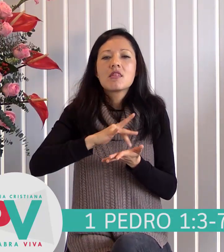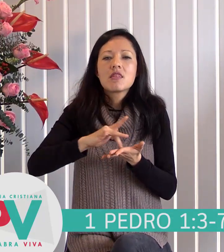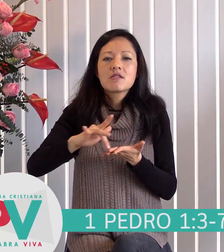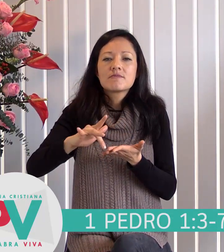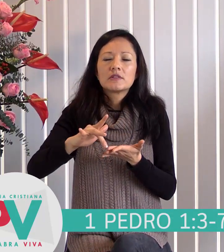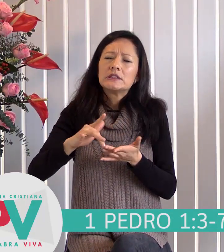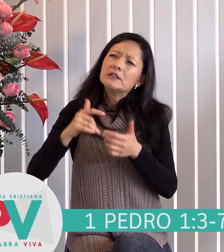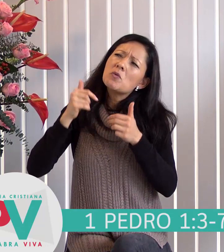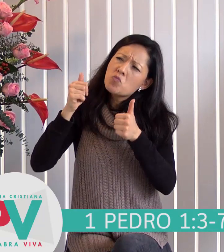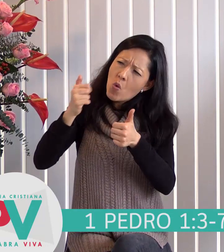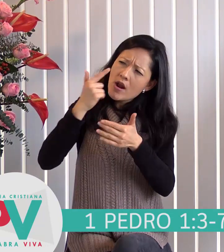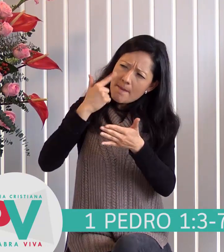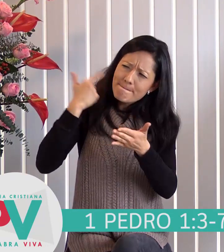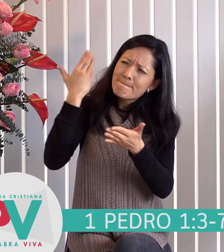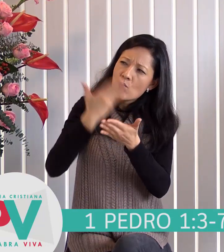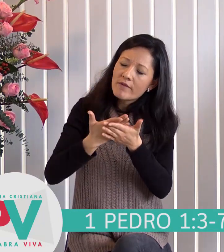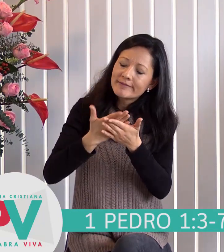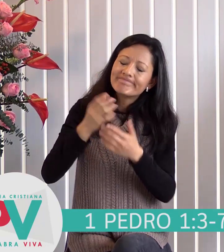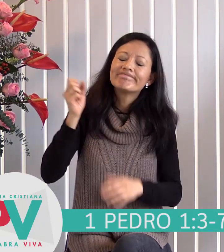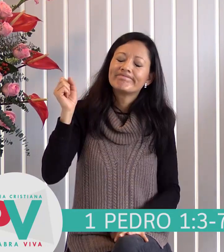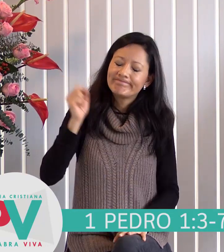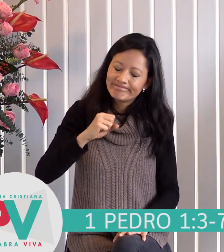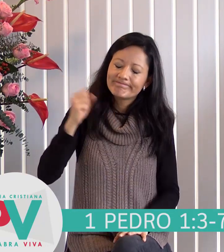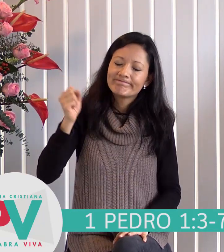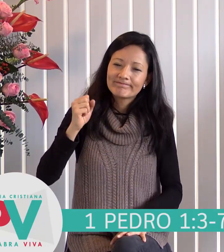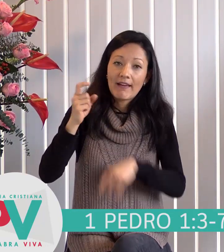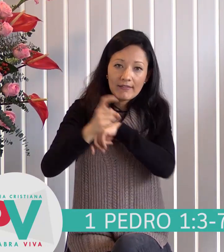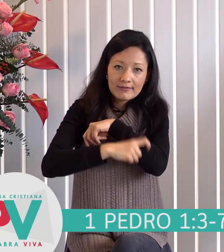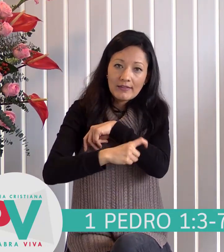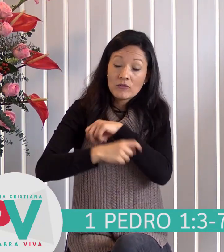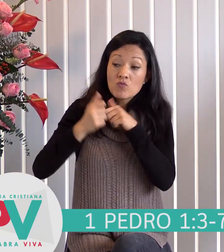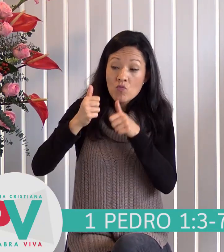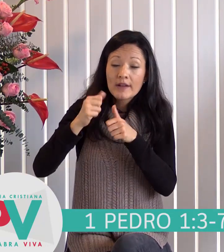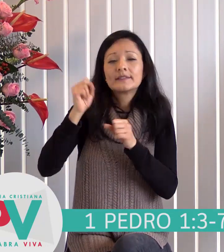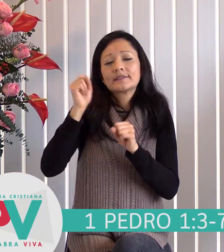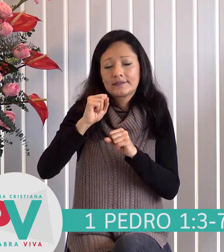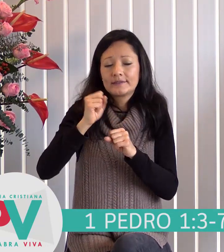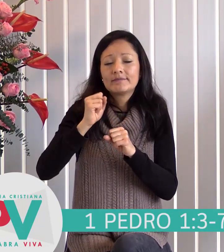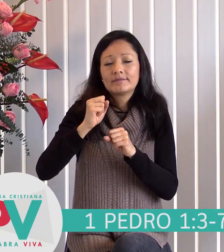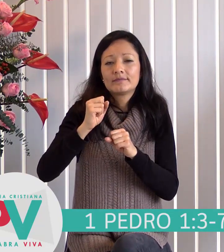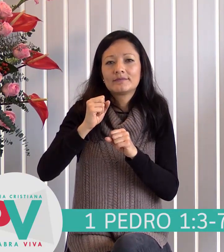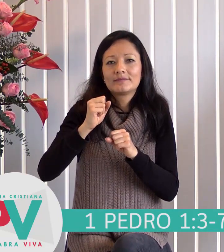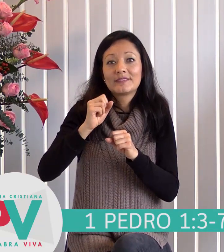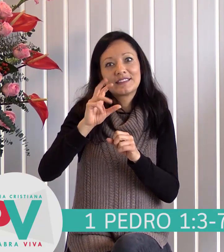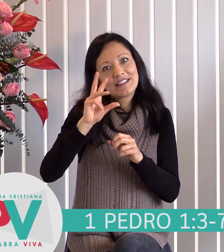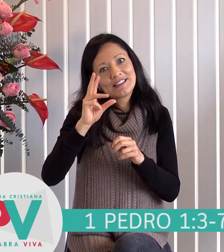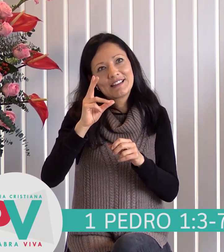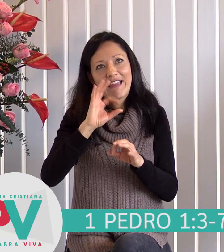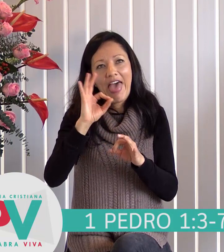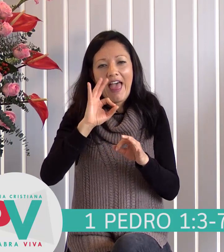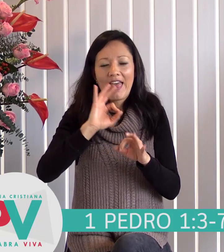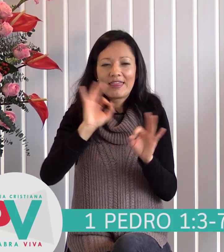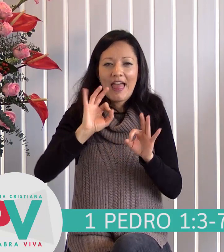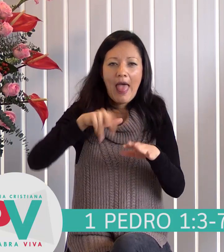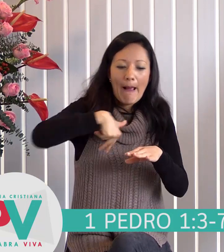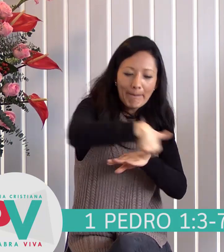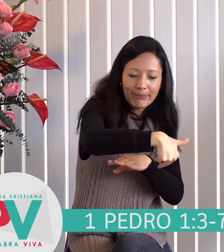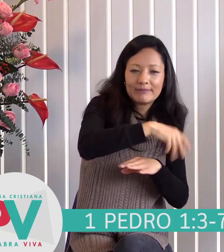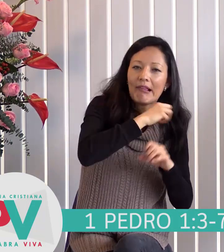¿Es buena la prueba? ¿Es buena la tentación? Sí, si no caemos en ella.